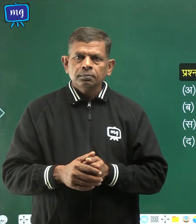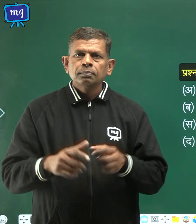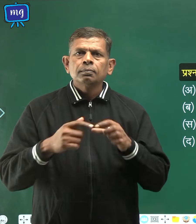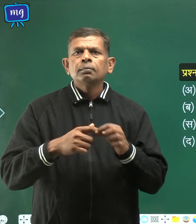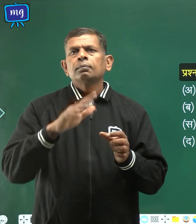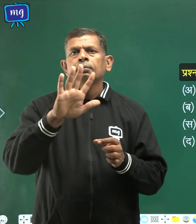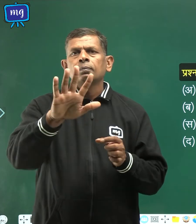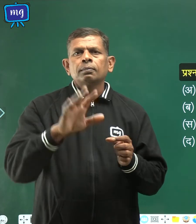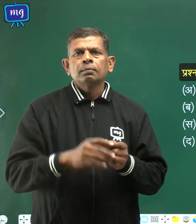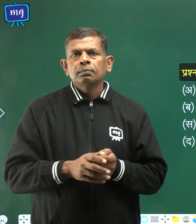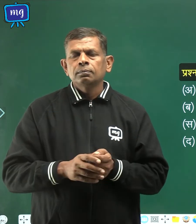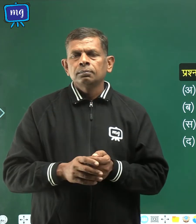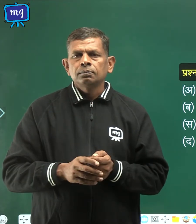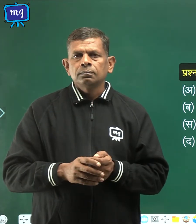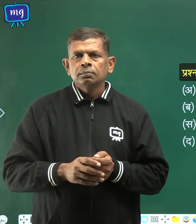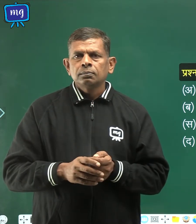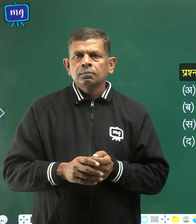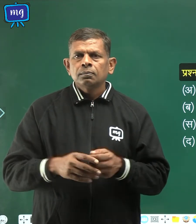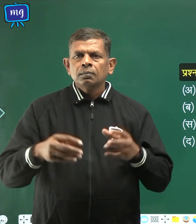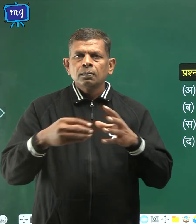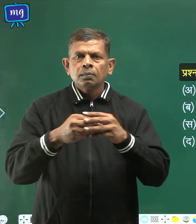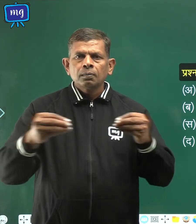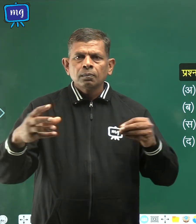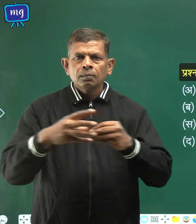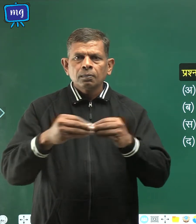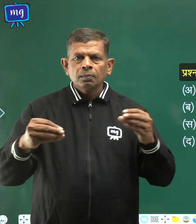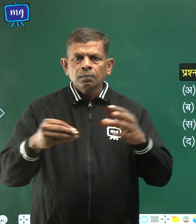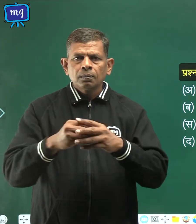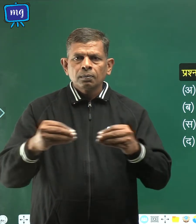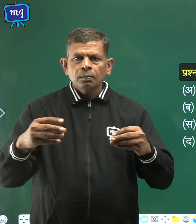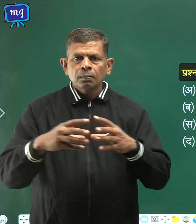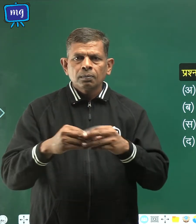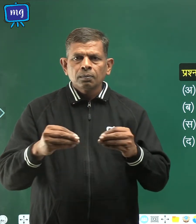प्रश्न 5, रेशेदार फसल है